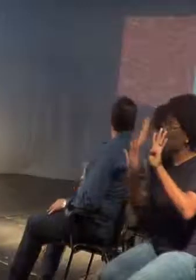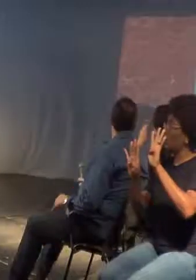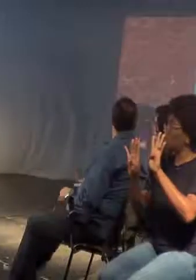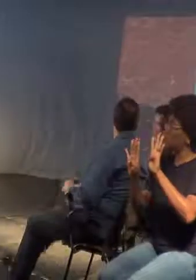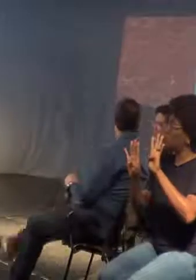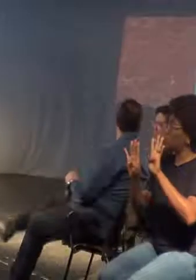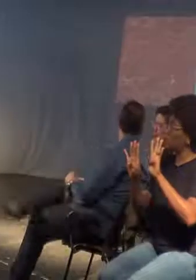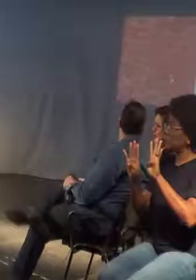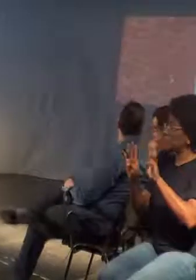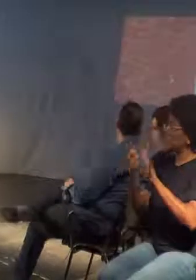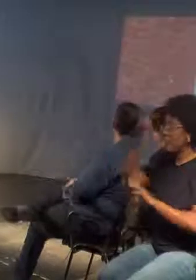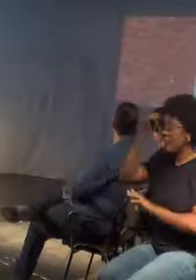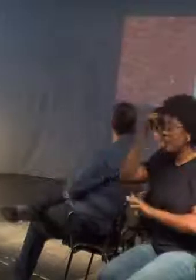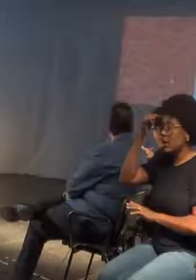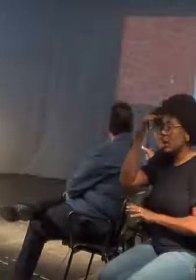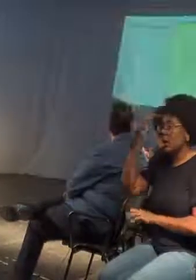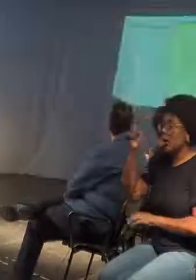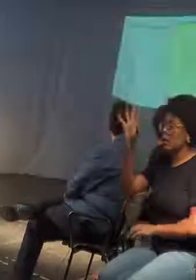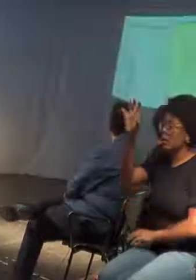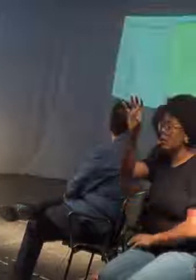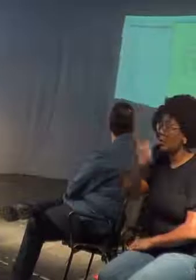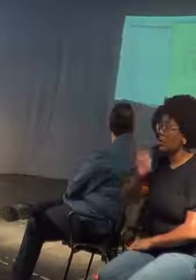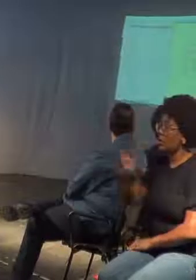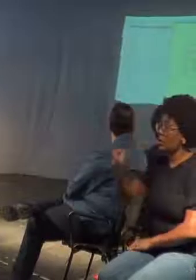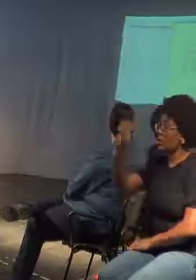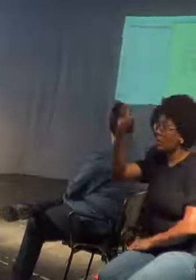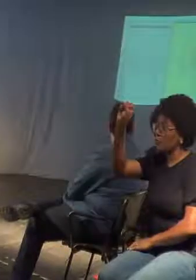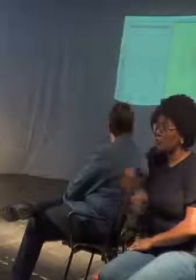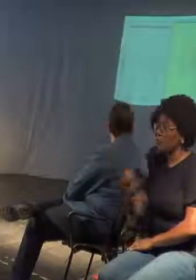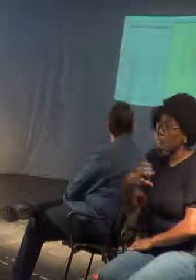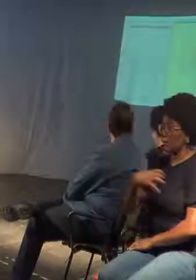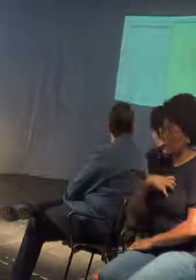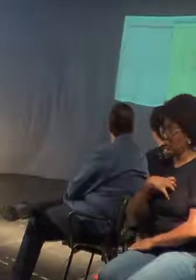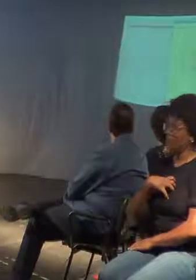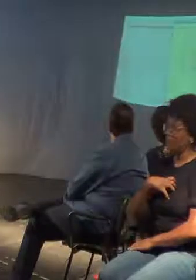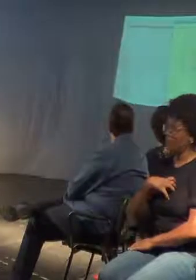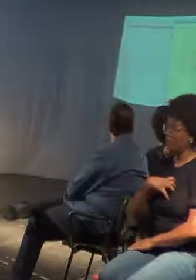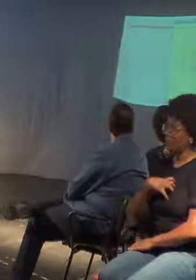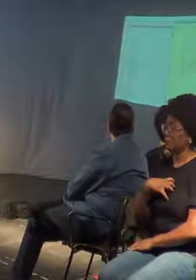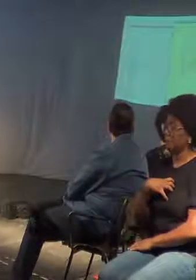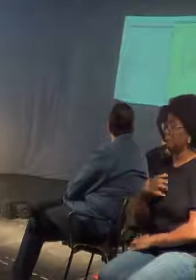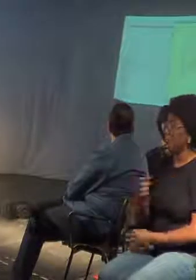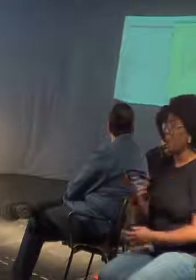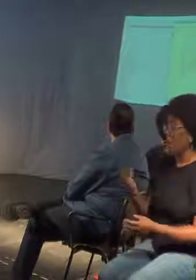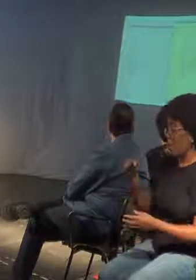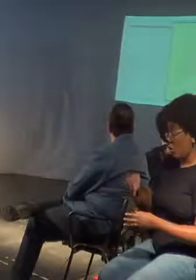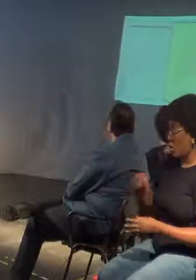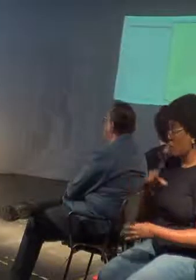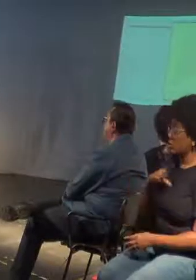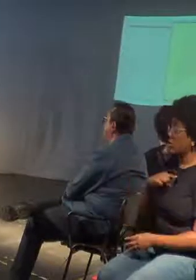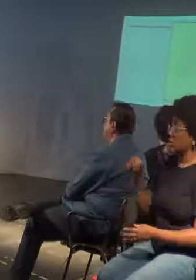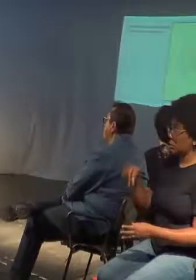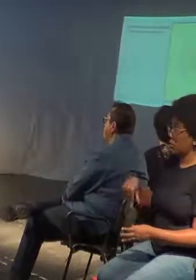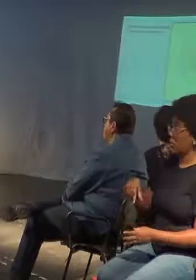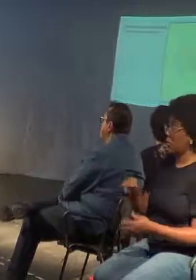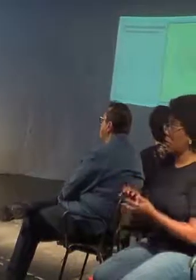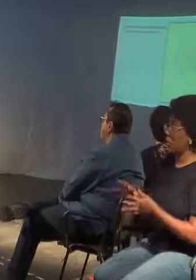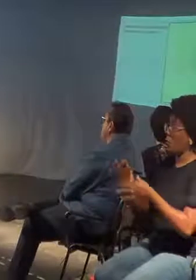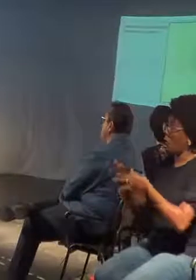região metropolitana do sul da Bahia. A gente está inserido no contexto que a gente precisa entender, que